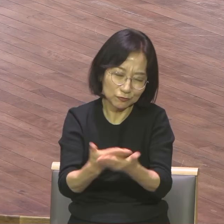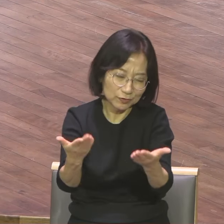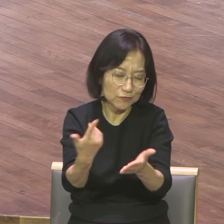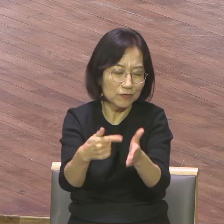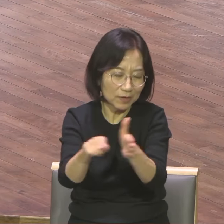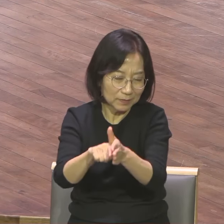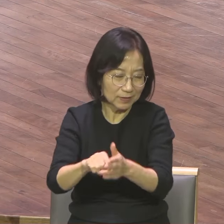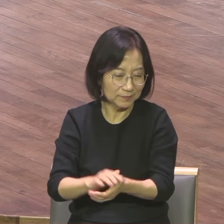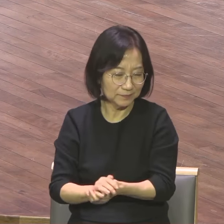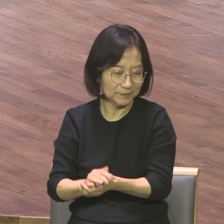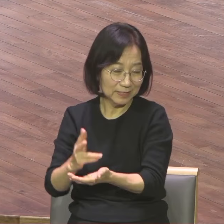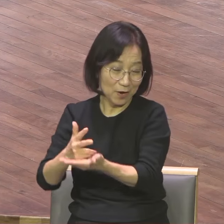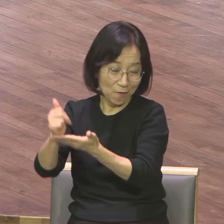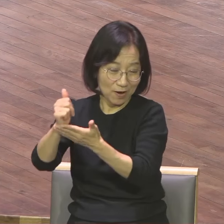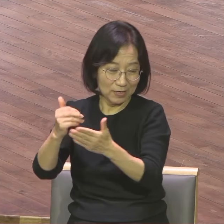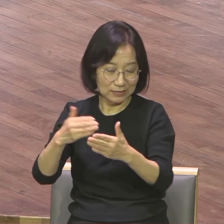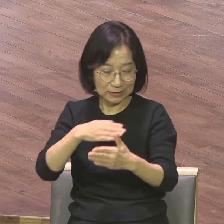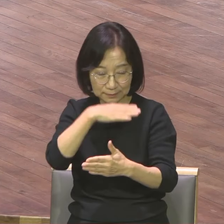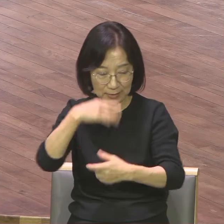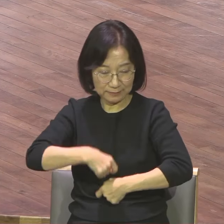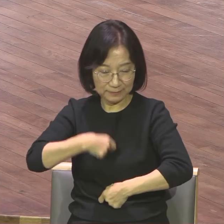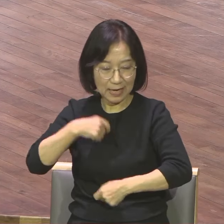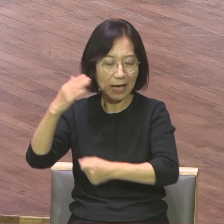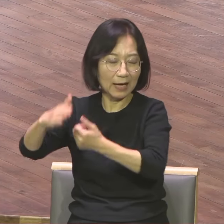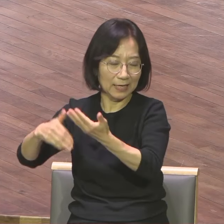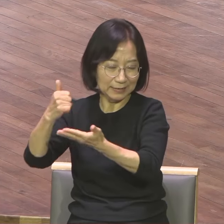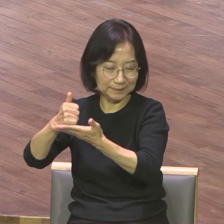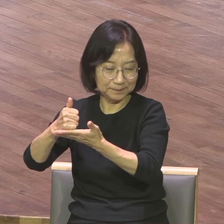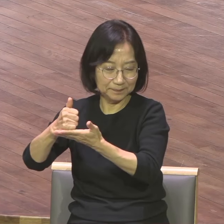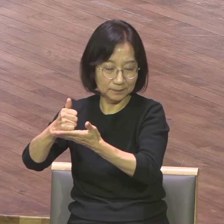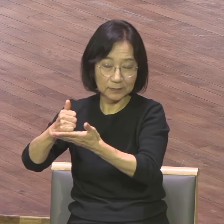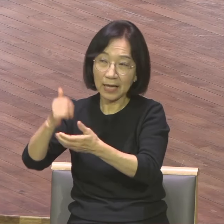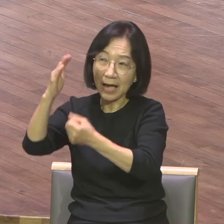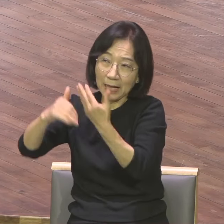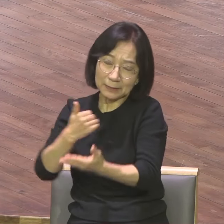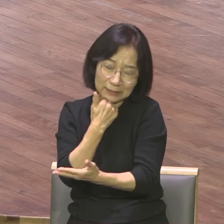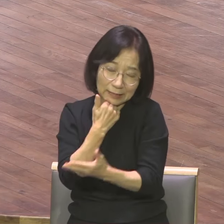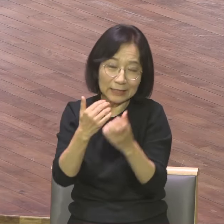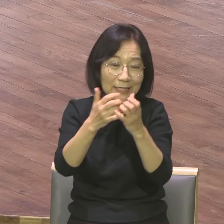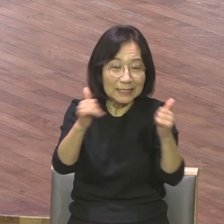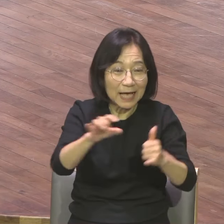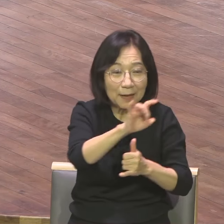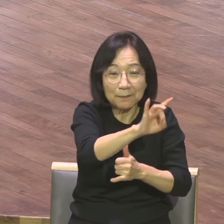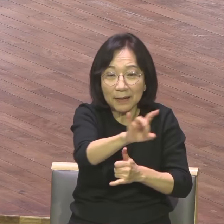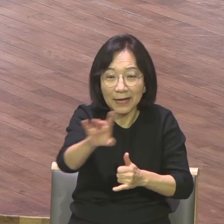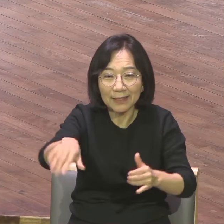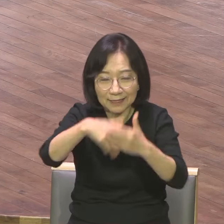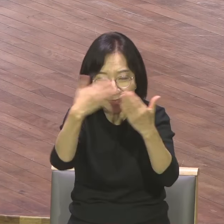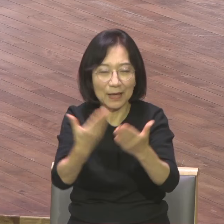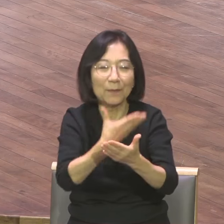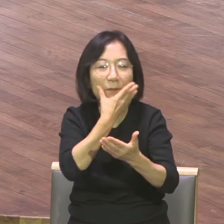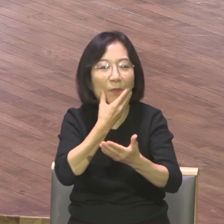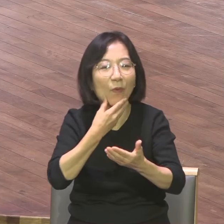대저 여호와는 정의의 하나님이심이라. 그를 기다리는 자마다 복이 있도다.